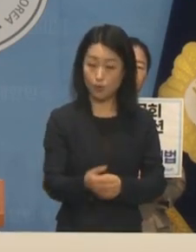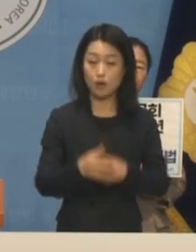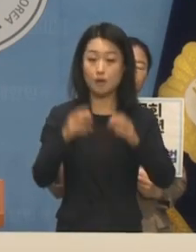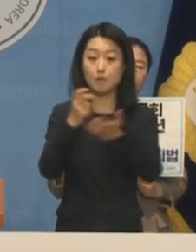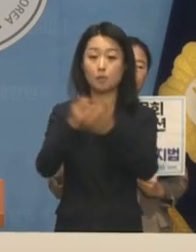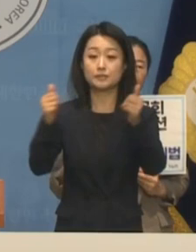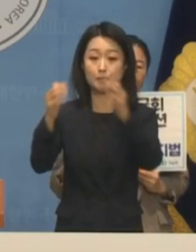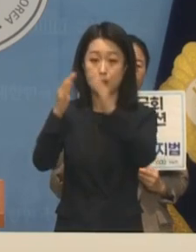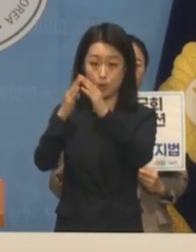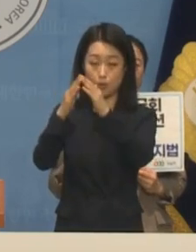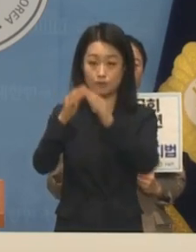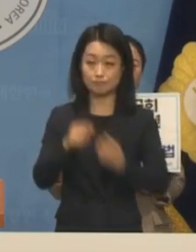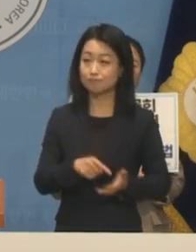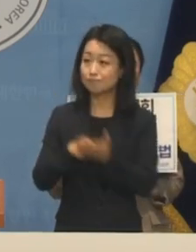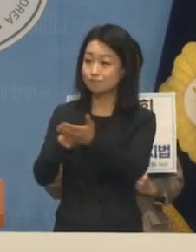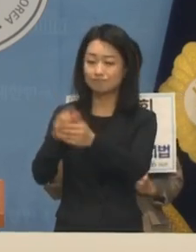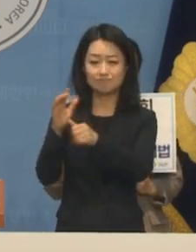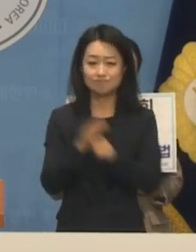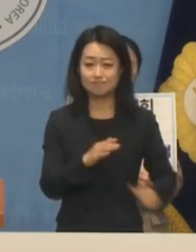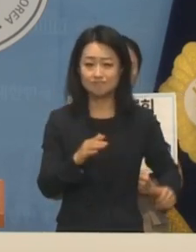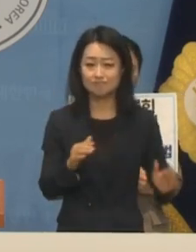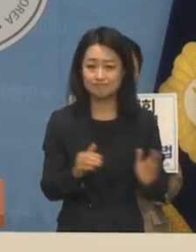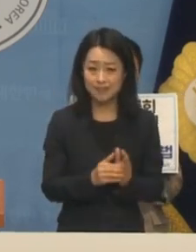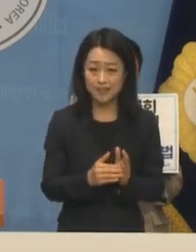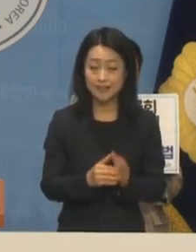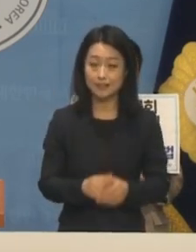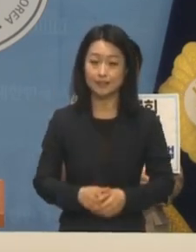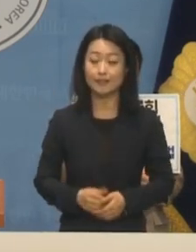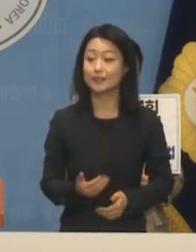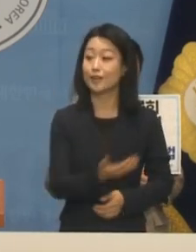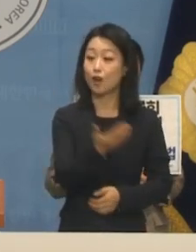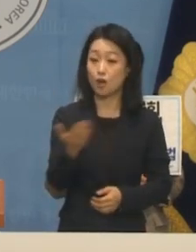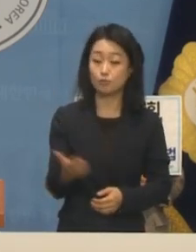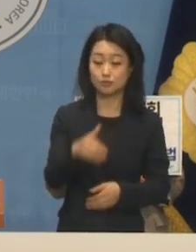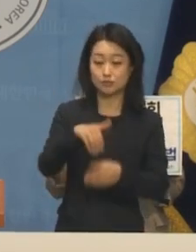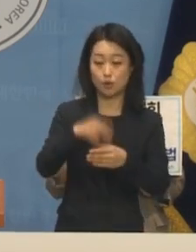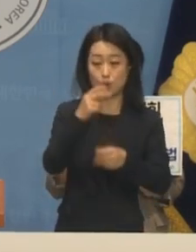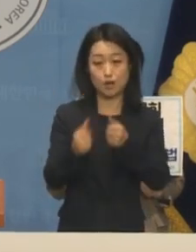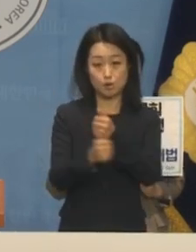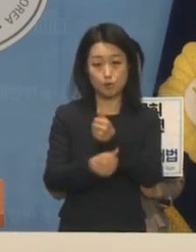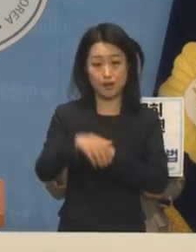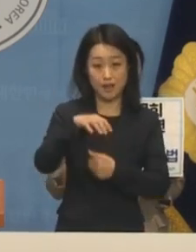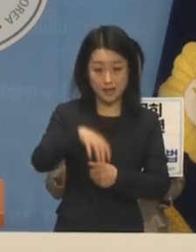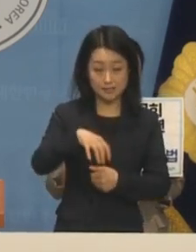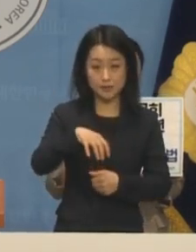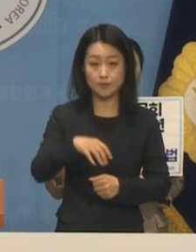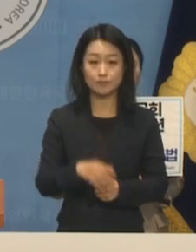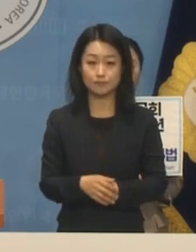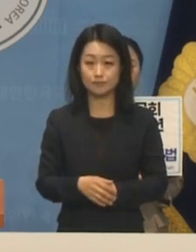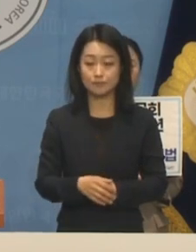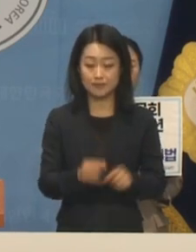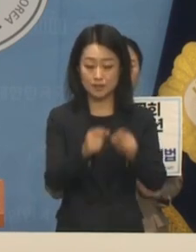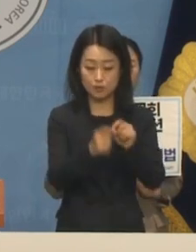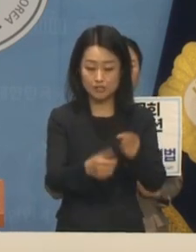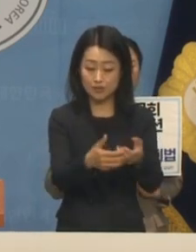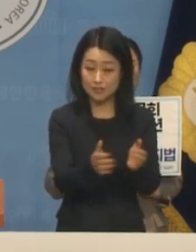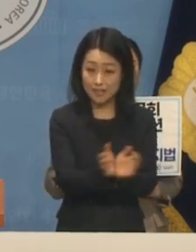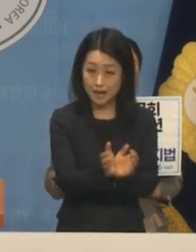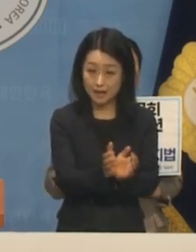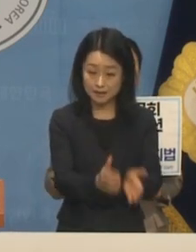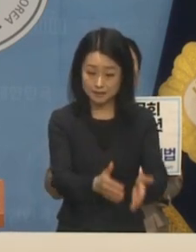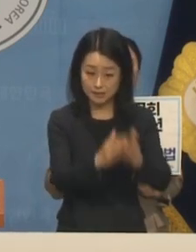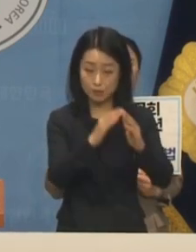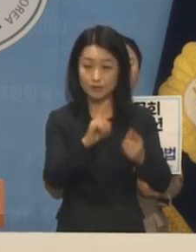현재는 관련 위헌 소송을 각하하고 있습니다. 여러분, 선관위가 이렇듯 위헌적인